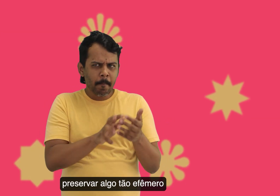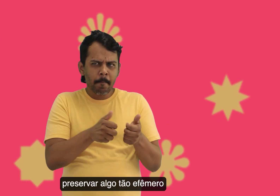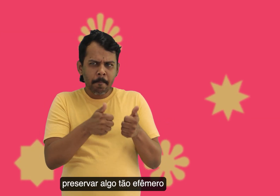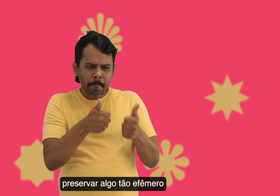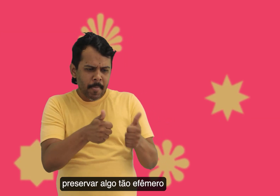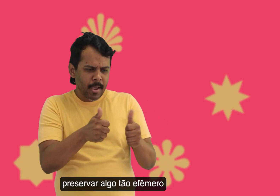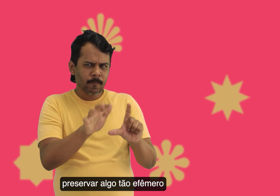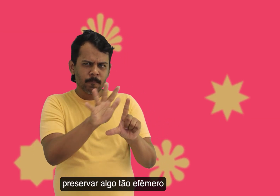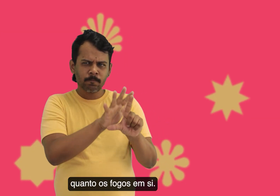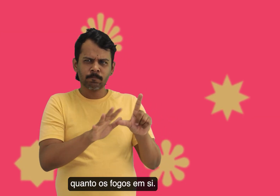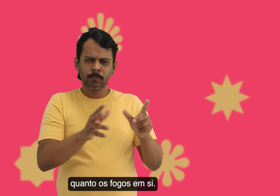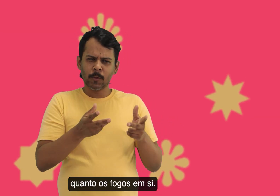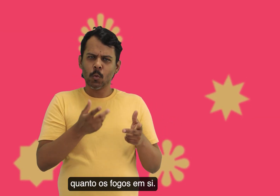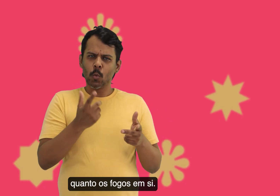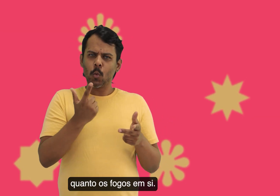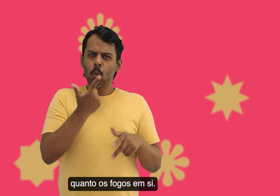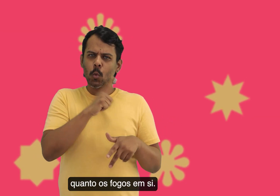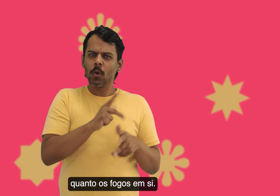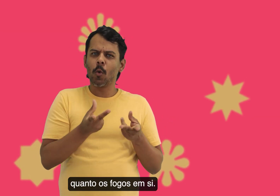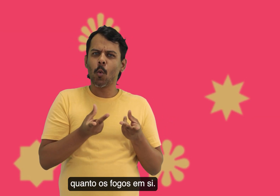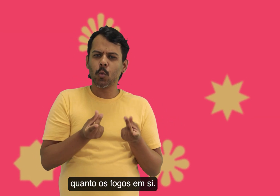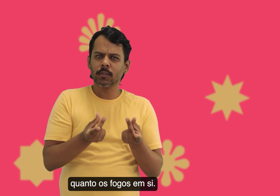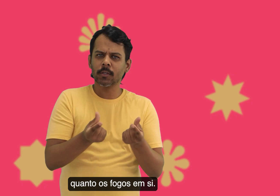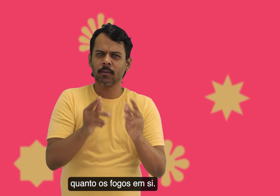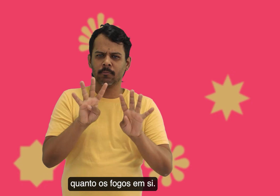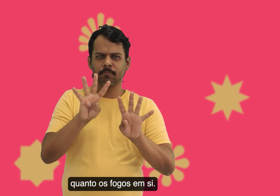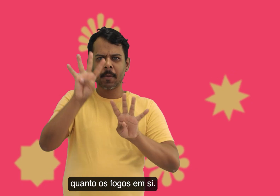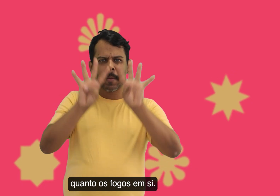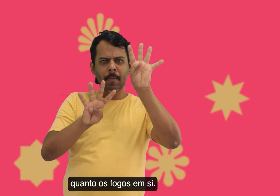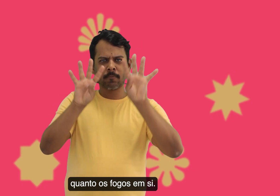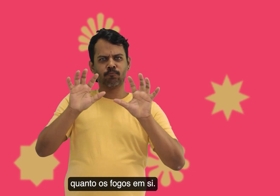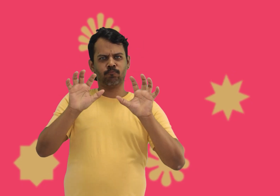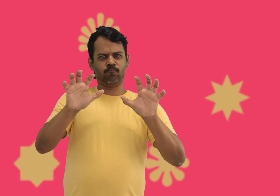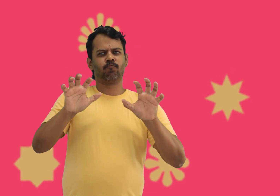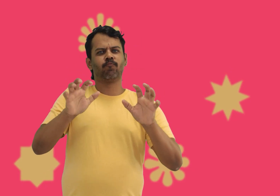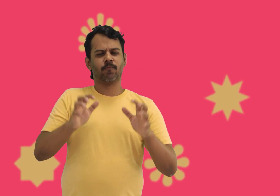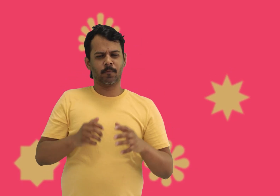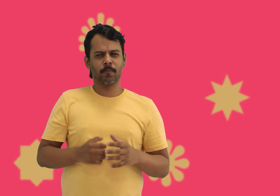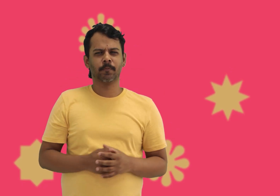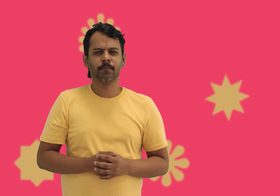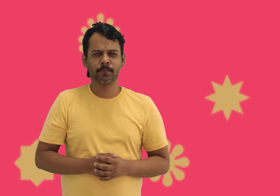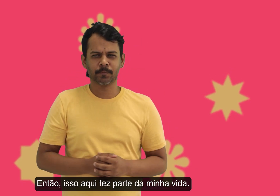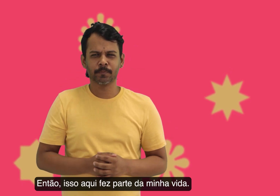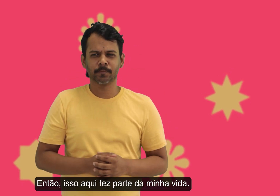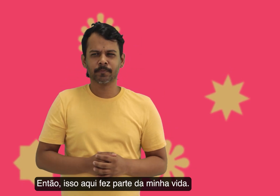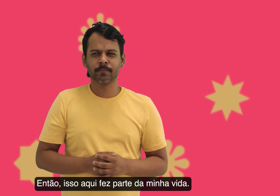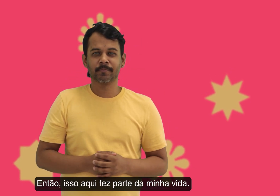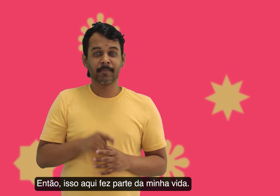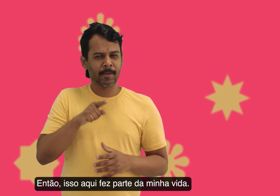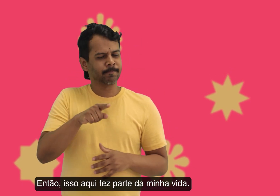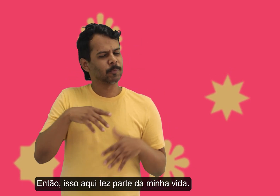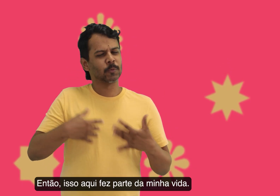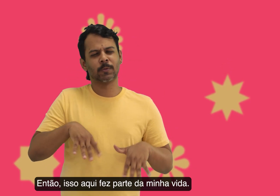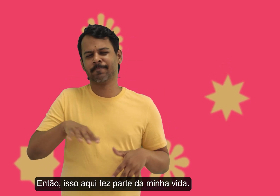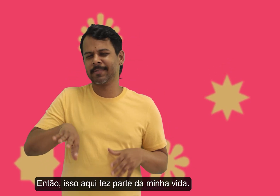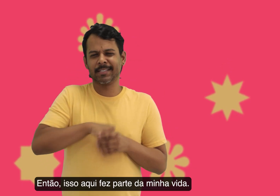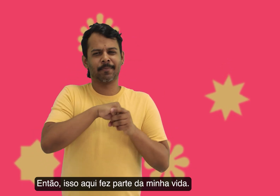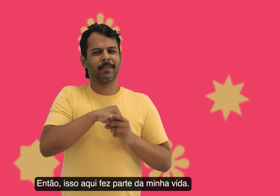preservar algo tão efêmero quanto os fogos em si, né? Então, isso aqui fez parte da minha